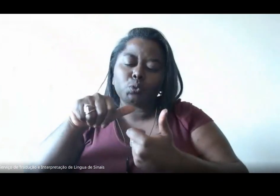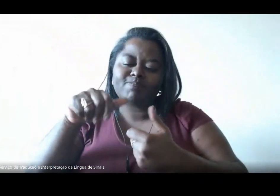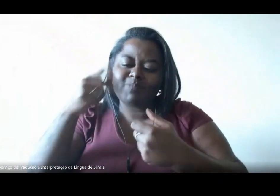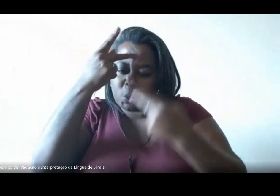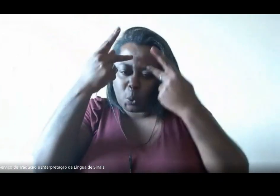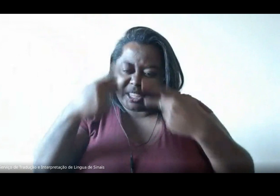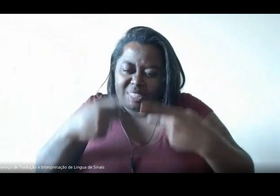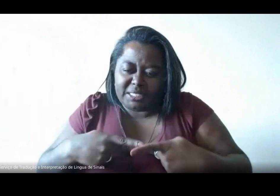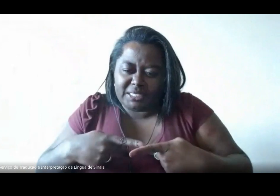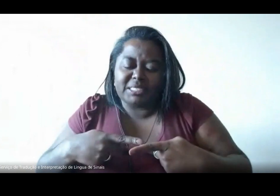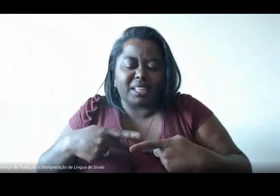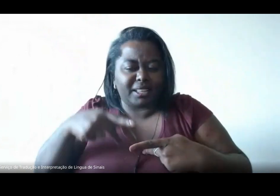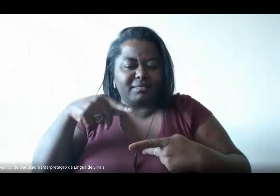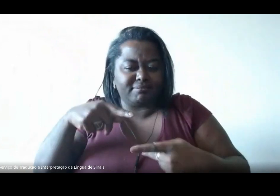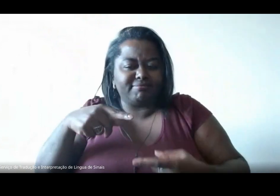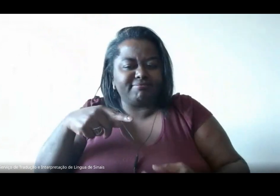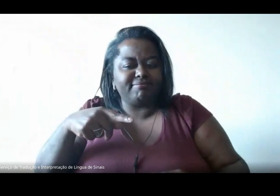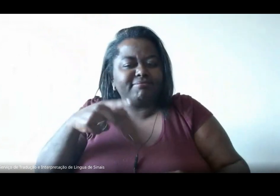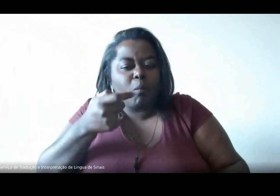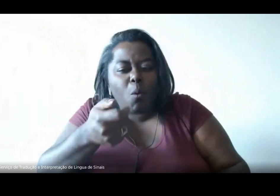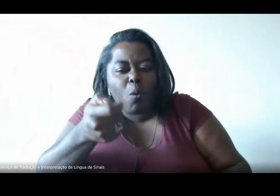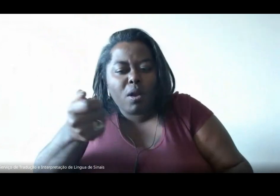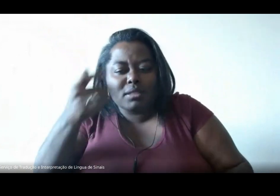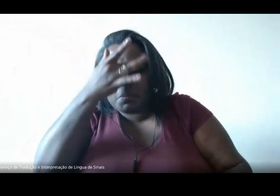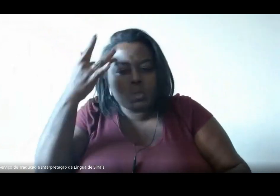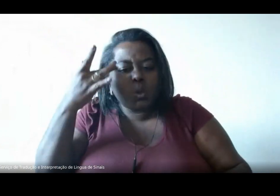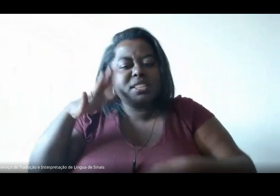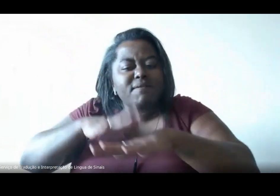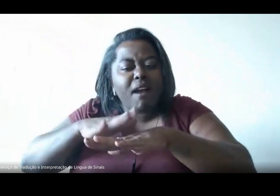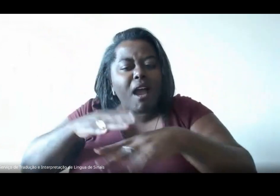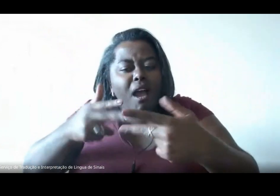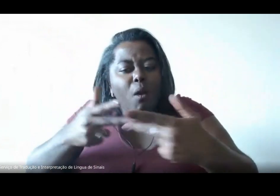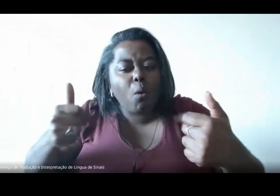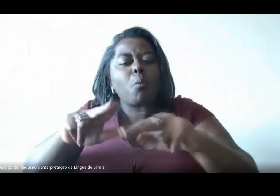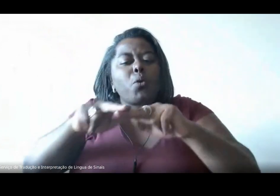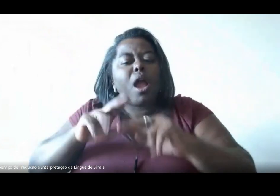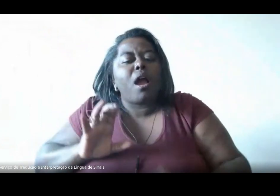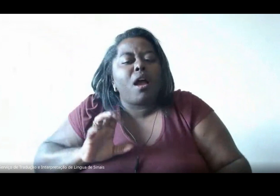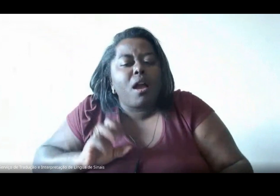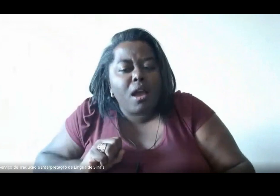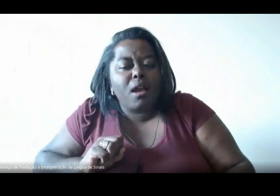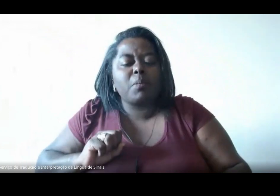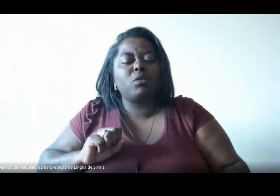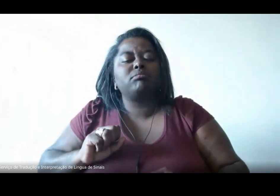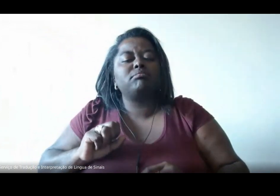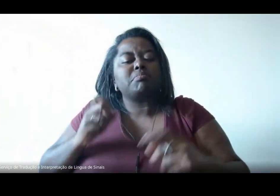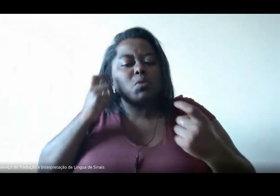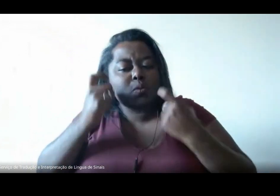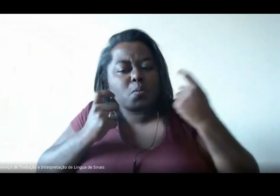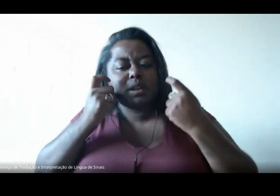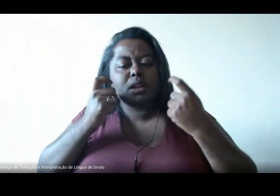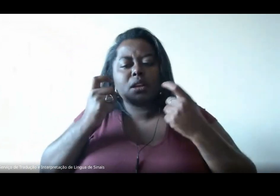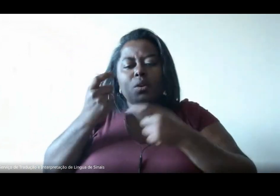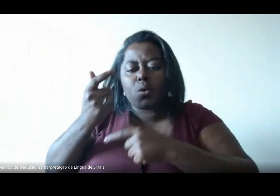há tão pouca gente que faz algo assim por amor, amor ao outro, preocupação pura e simples com esse